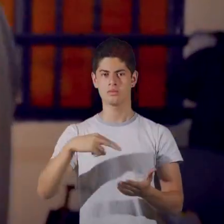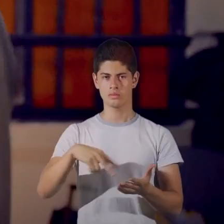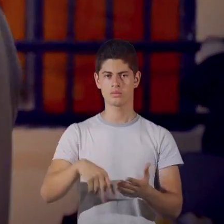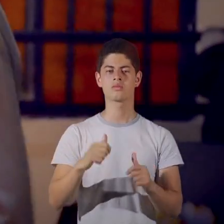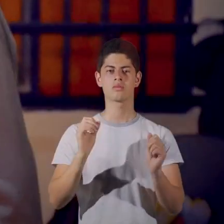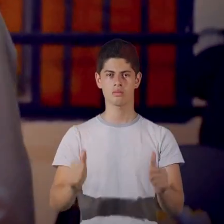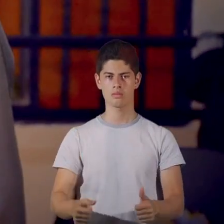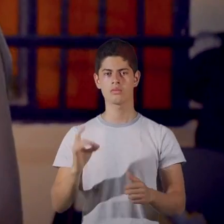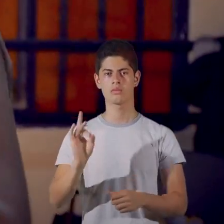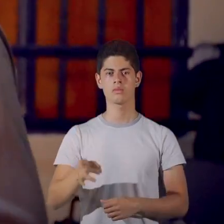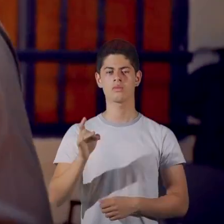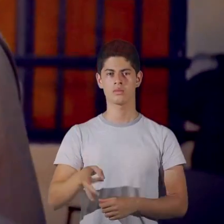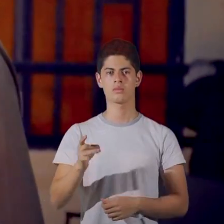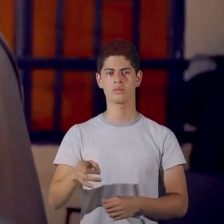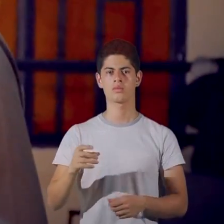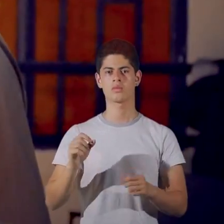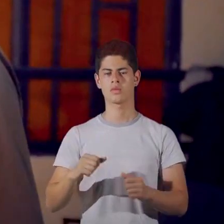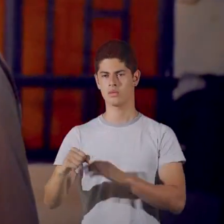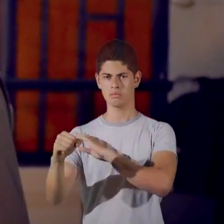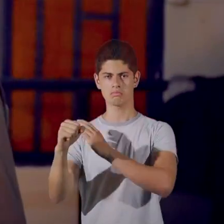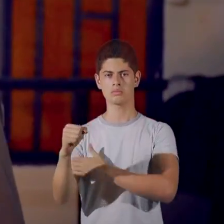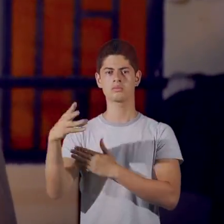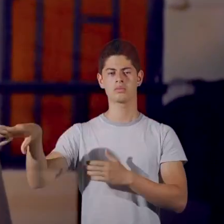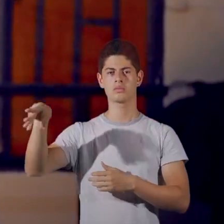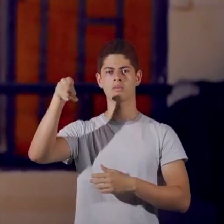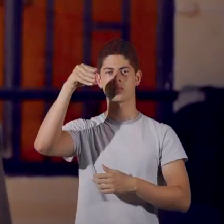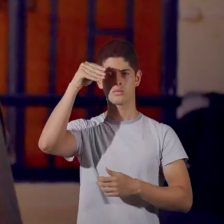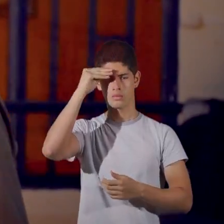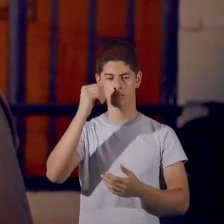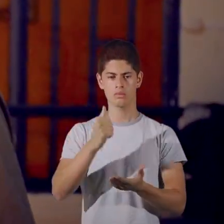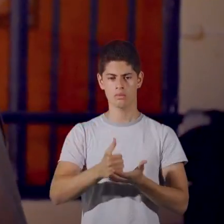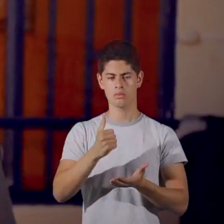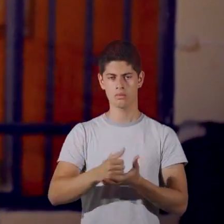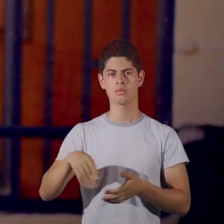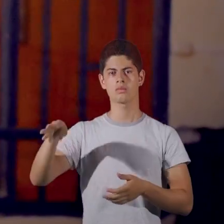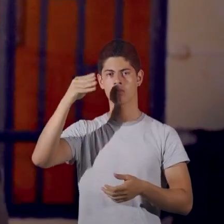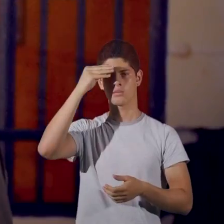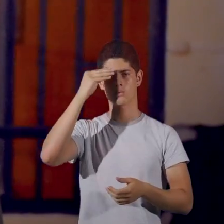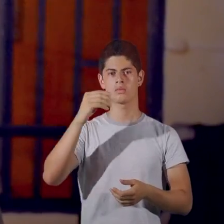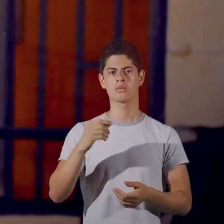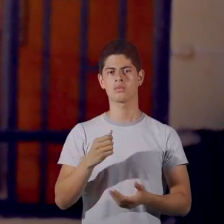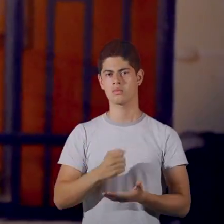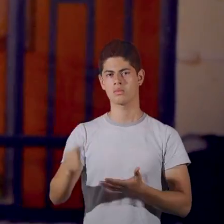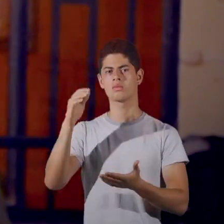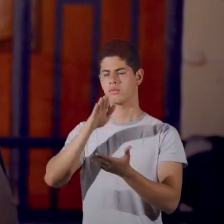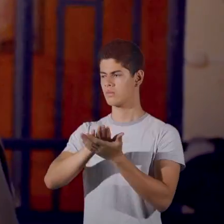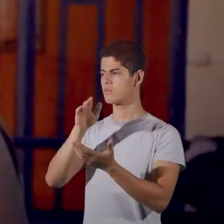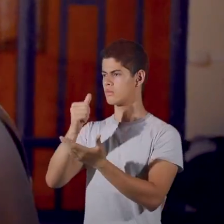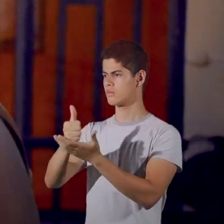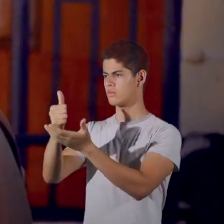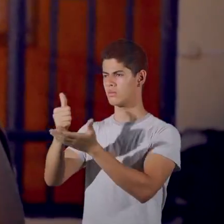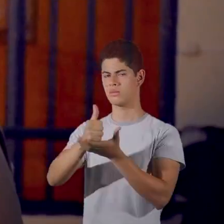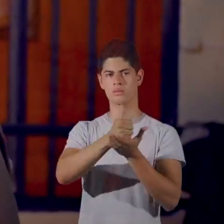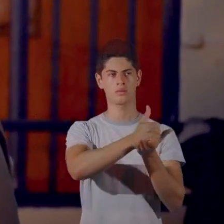él sigue bailando y donde él ha mejorado su capacidad intelectual cognoscitiva, en el cual mejora su capacidad